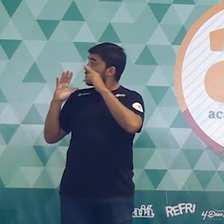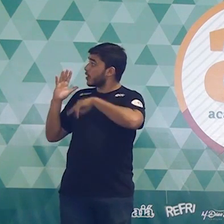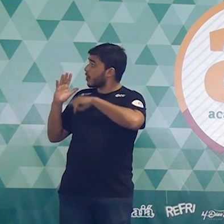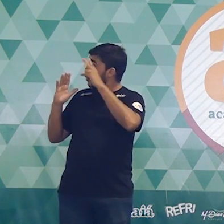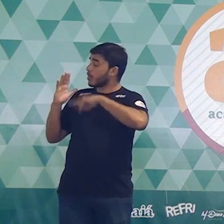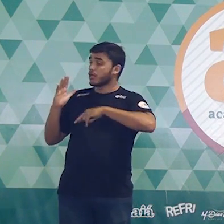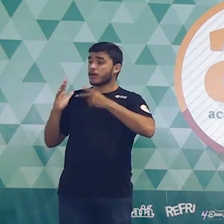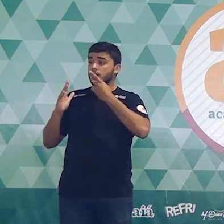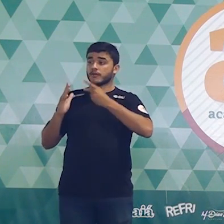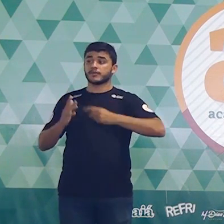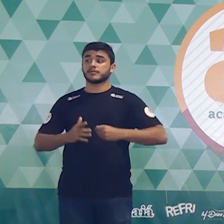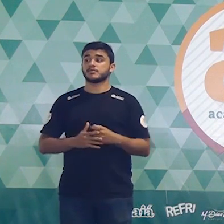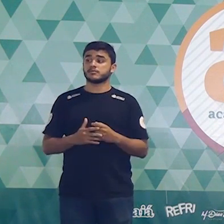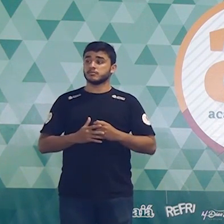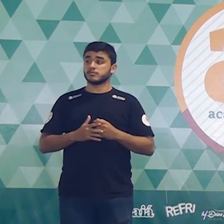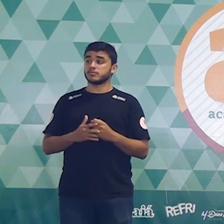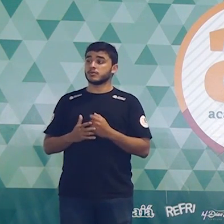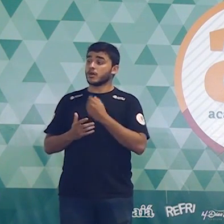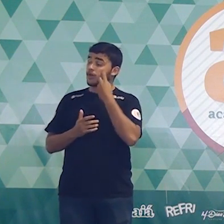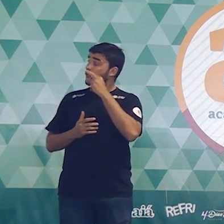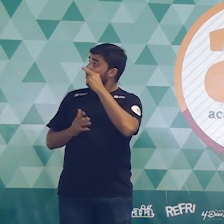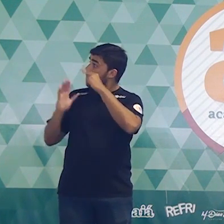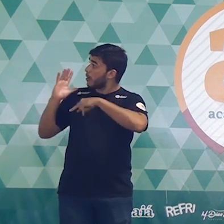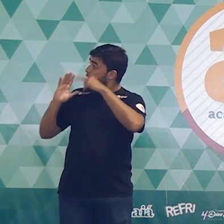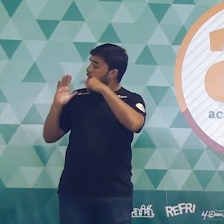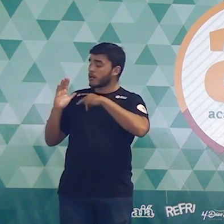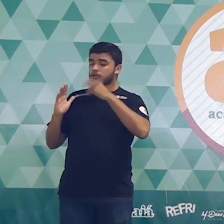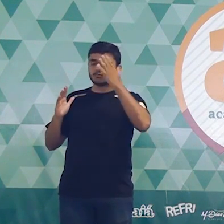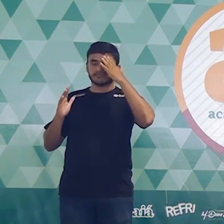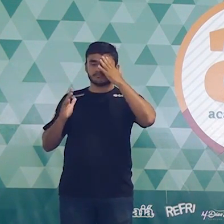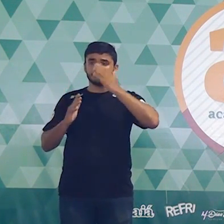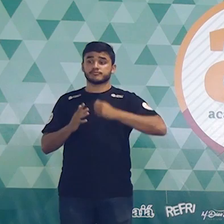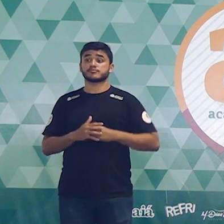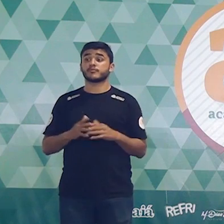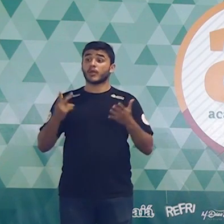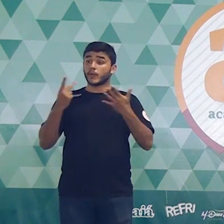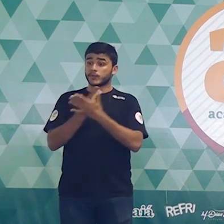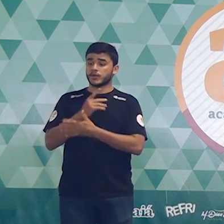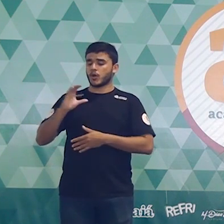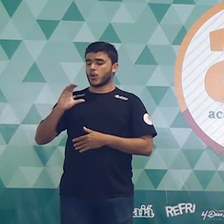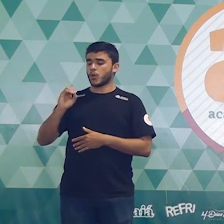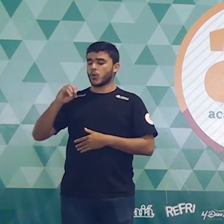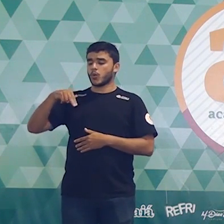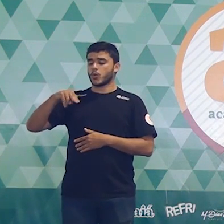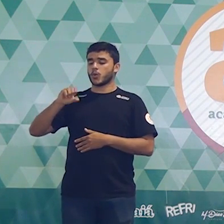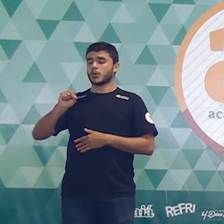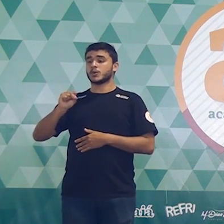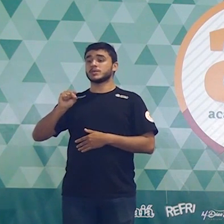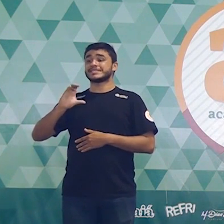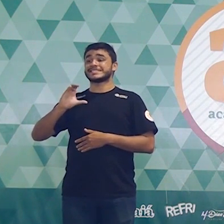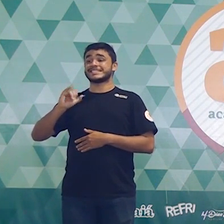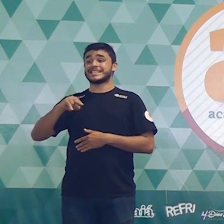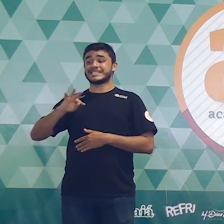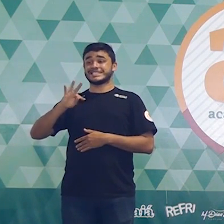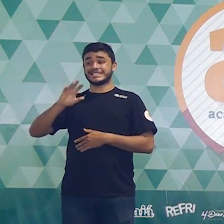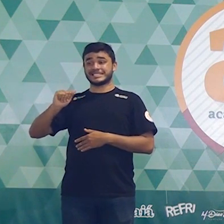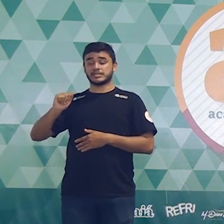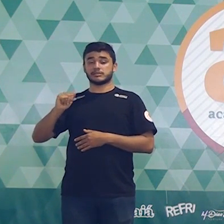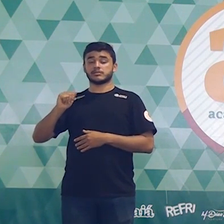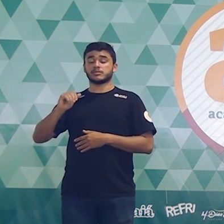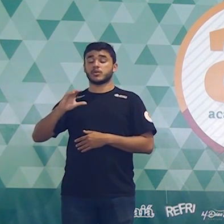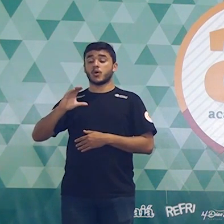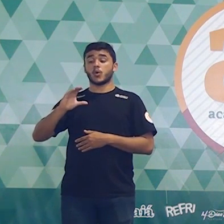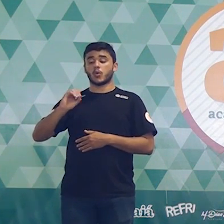estou traduzindo. Esse fenômeno da conscientização, caso você deseje,